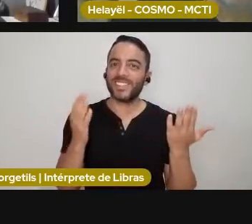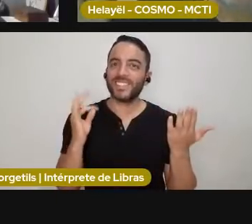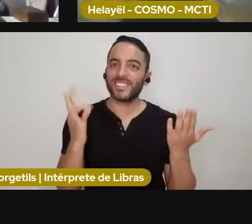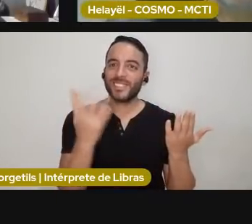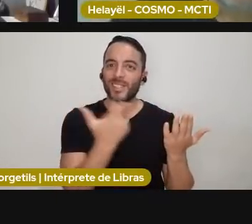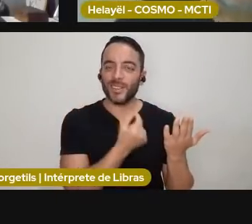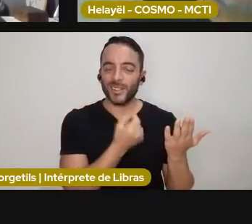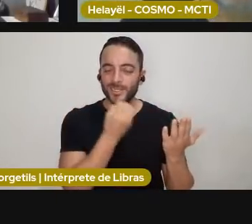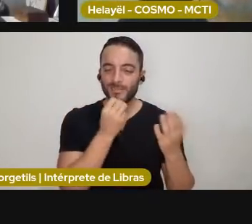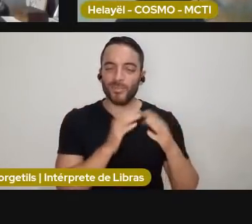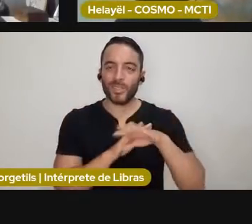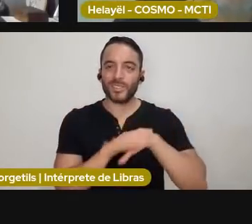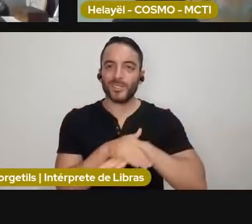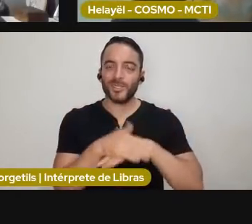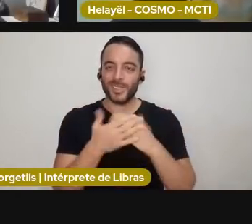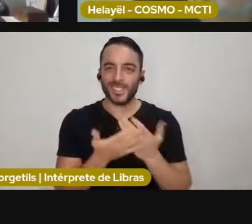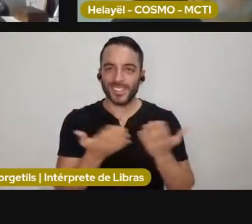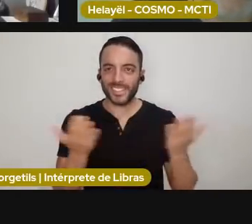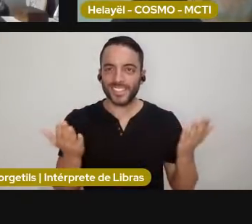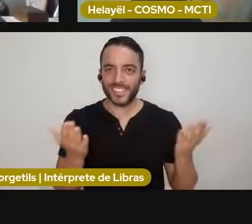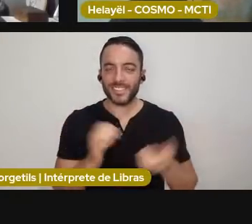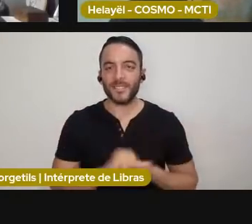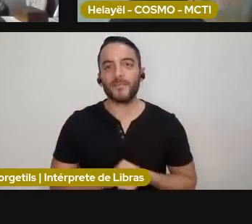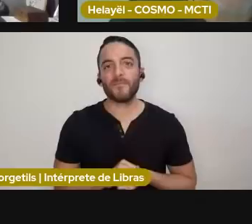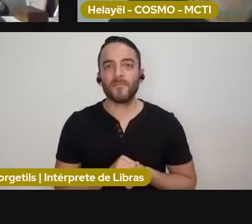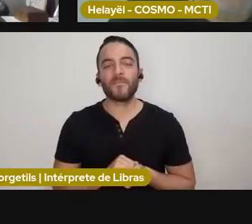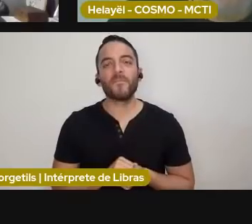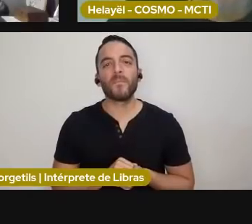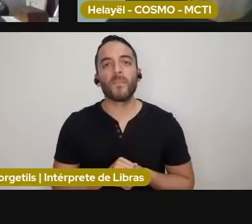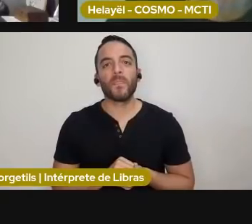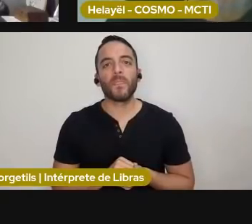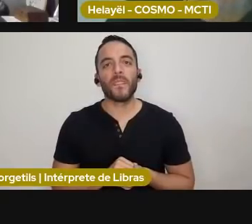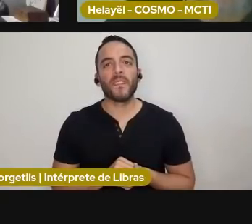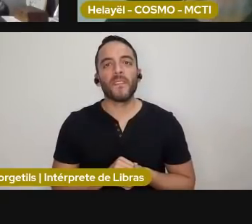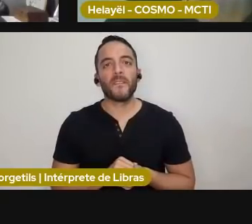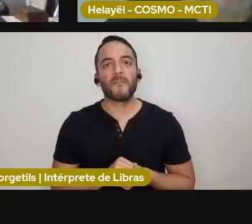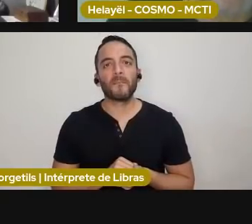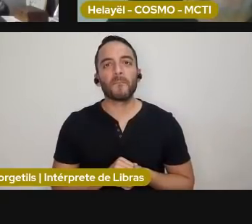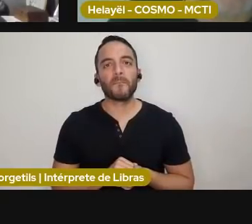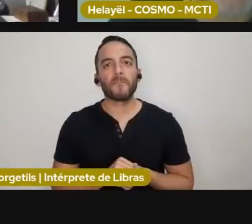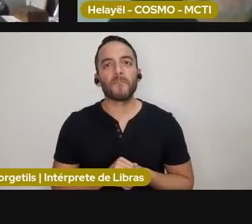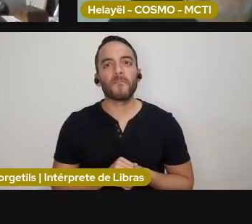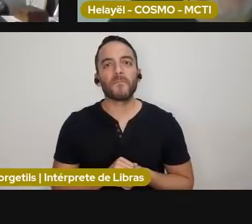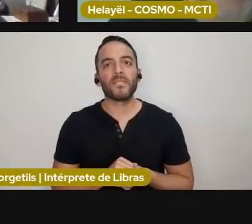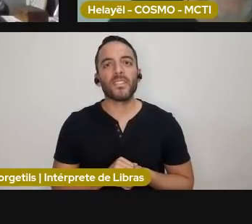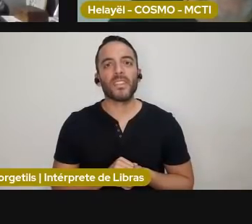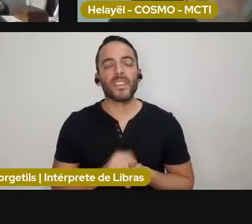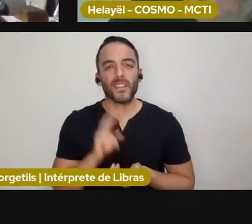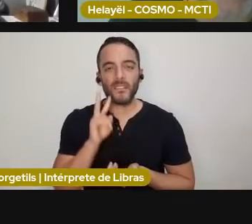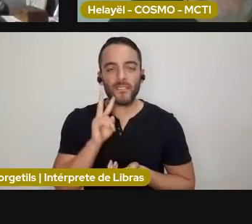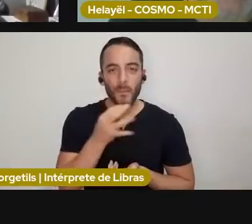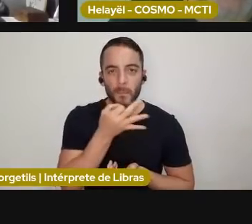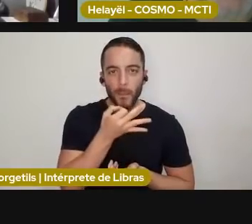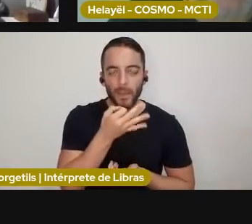Boa noite a todos e a todas. Deixa eu ver se meu telefone, meu microfone está ativo.